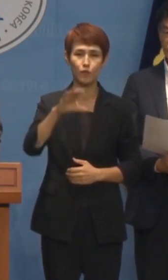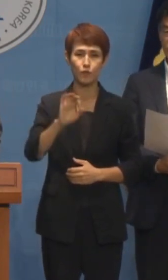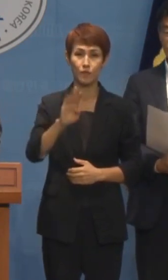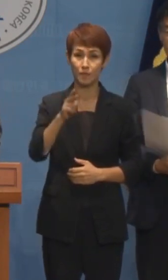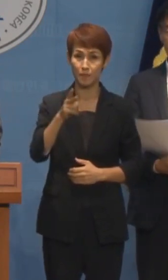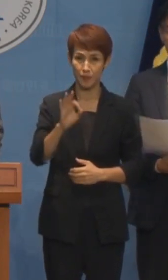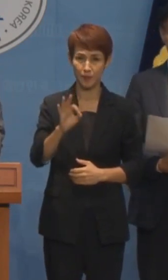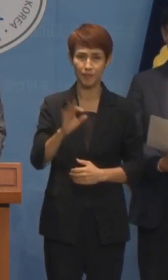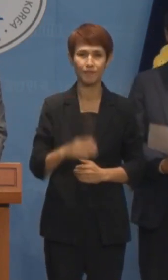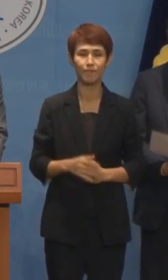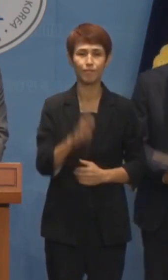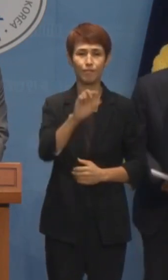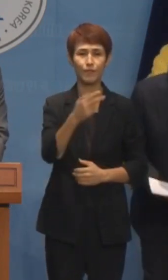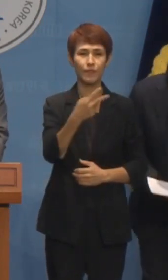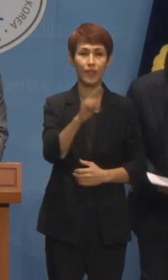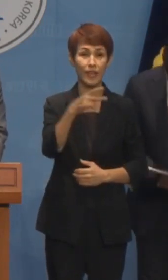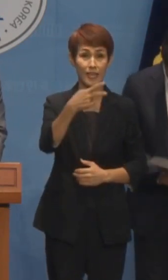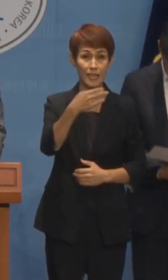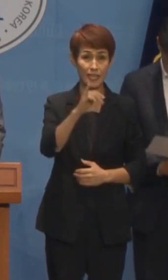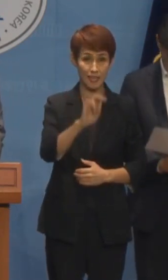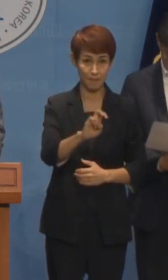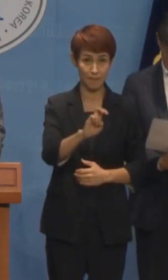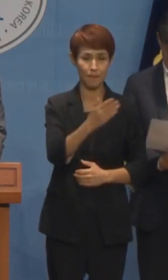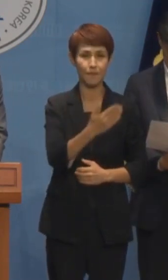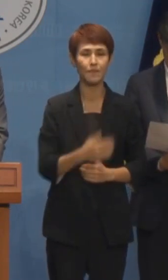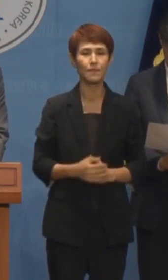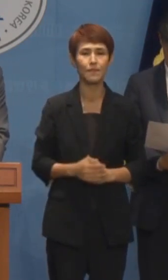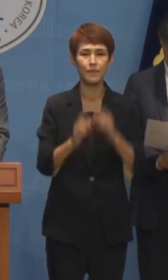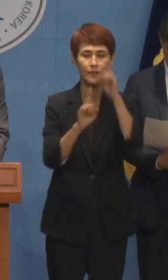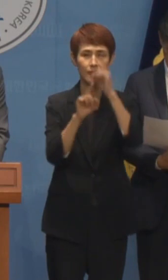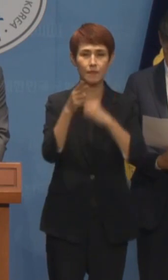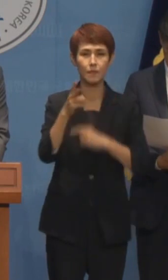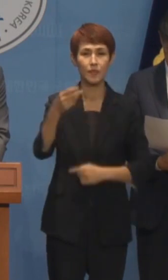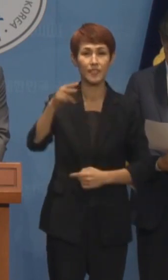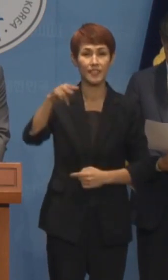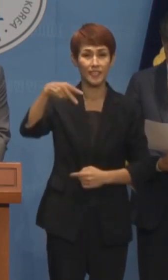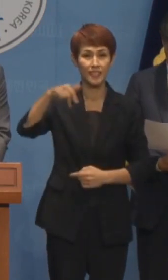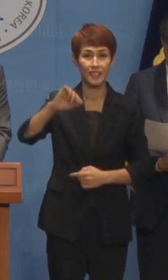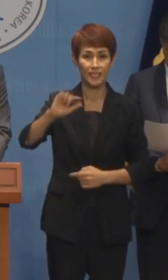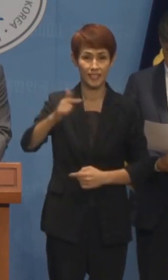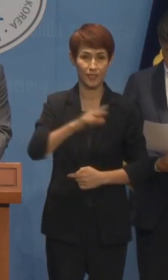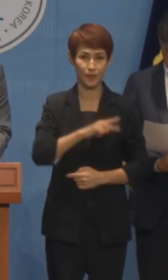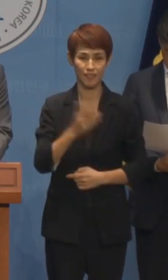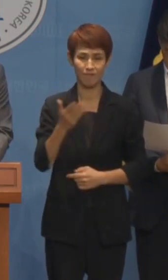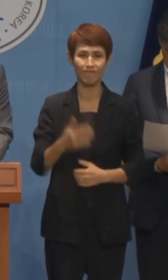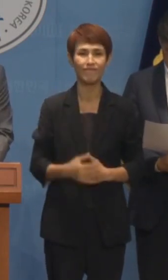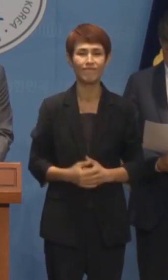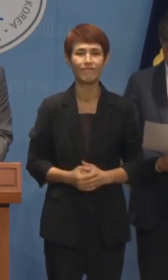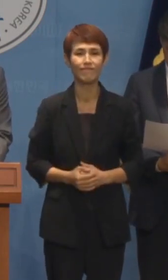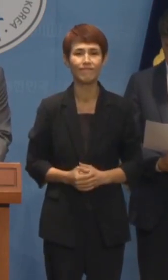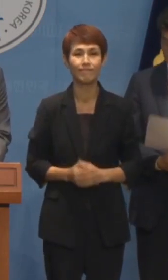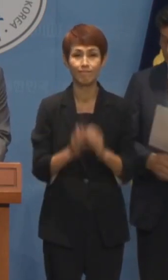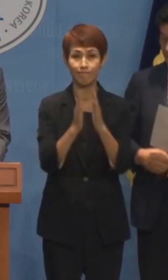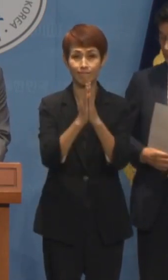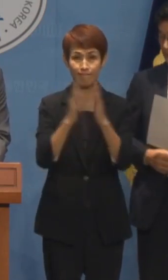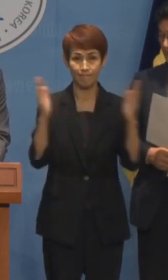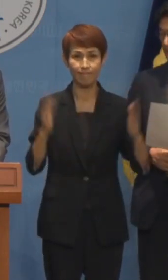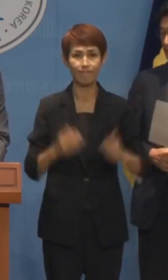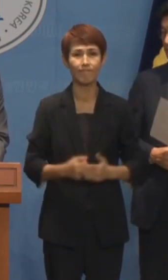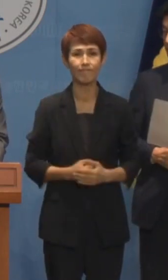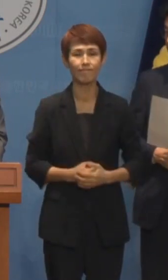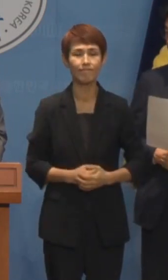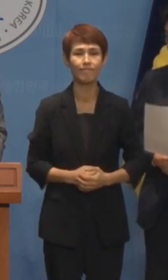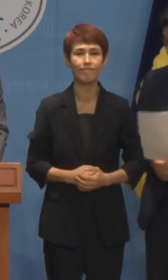참석하셨습니다. 또 문대림 의원님 참석하셨고요. 이병진 의원님 참석하셨습니다. 그러면 지금부터 기자회견